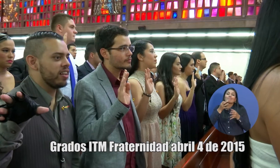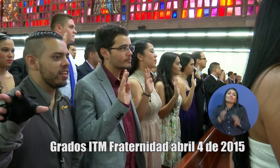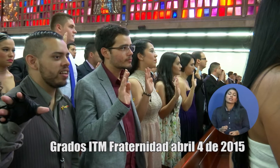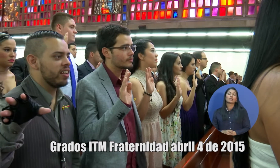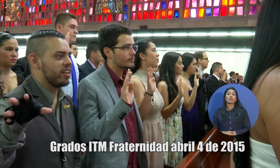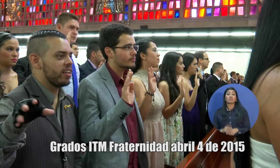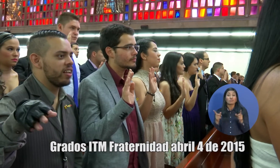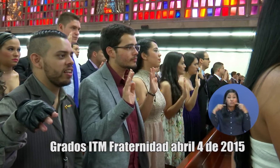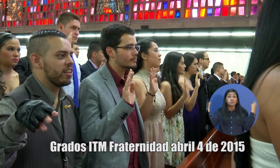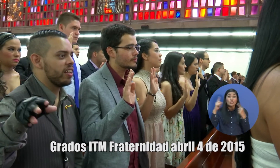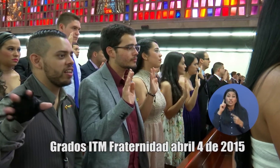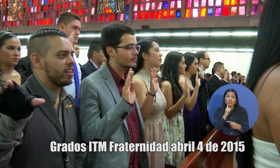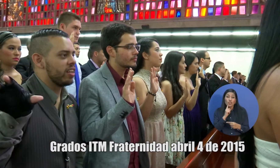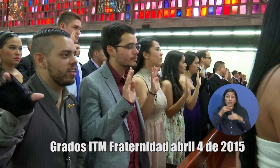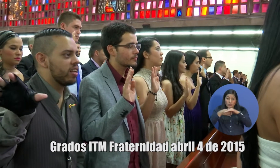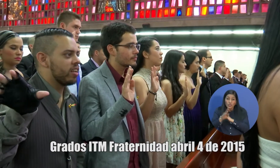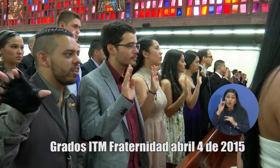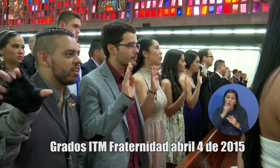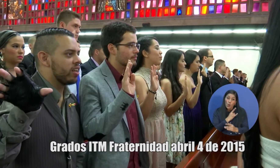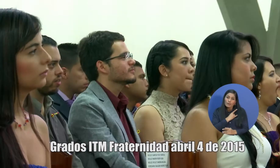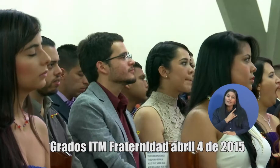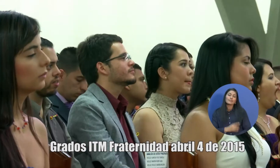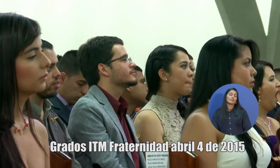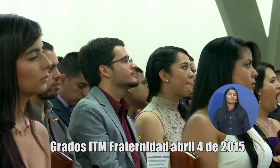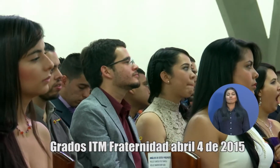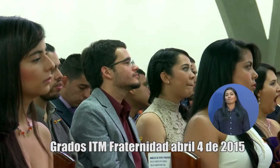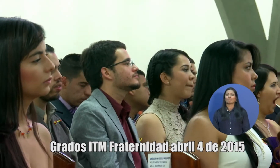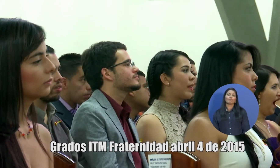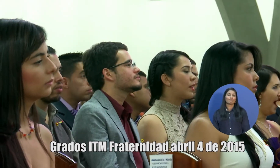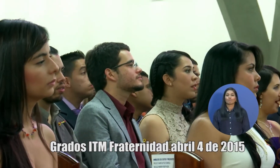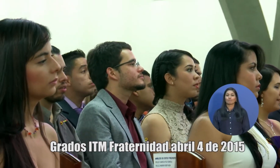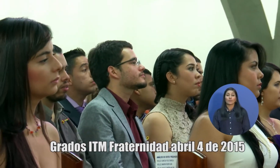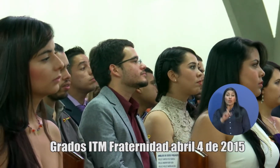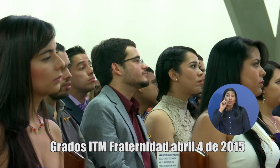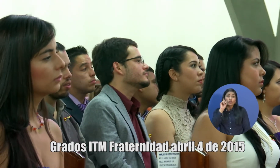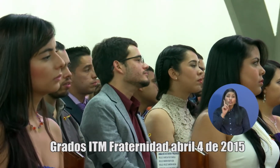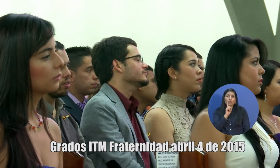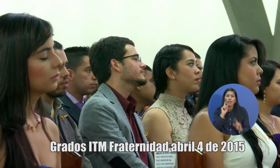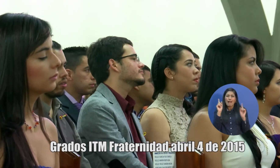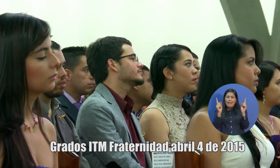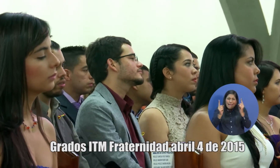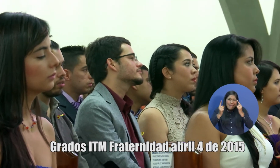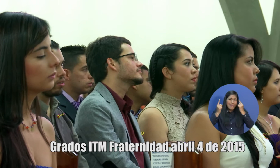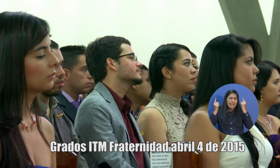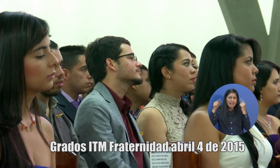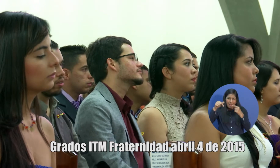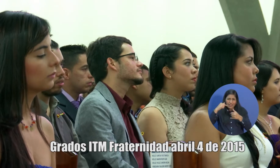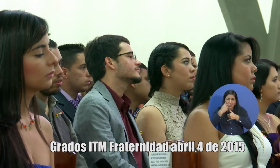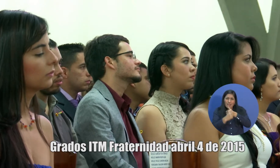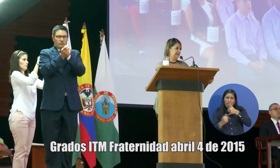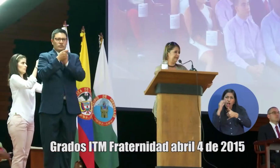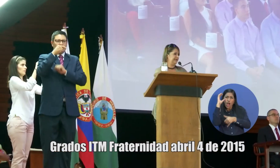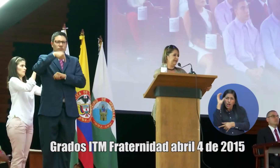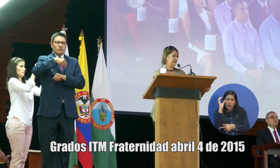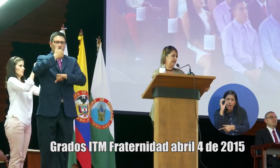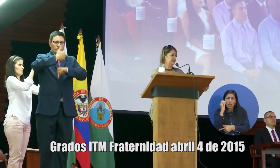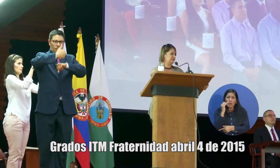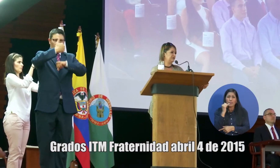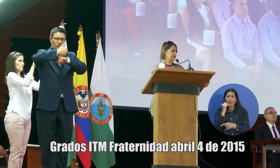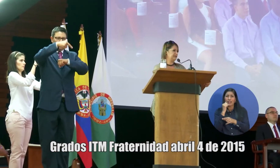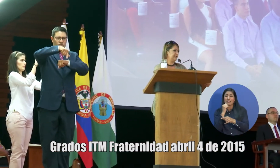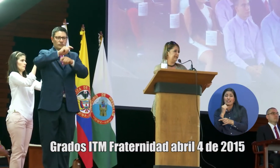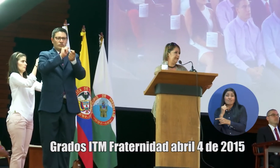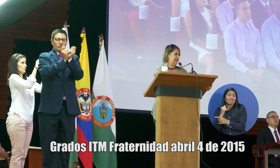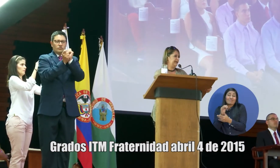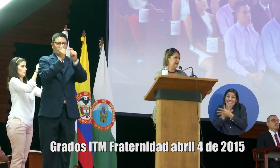de los sordos en Colombia no accede a la educación universitaria. De hecho, la mayor parte de los sordos colombianos, aunque se